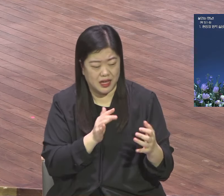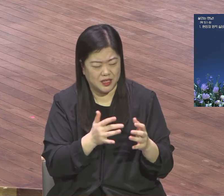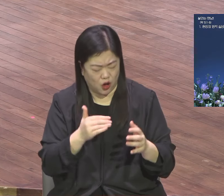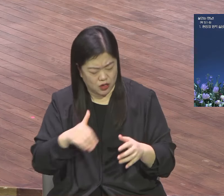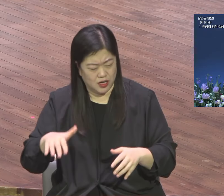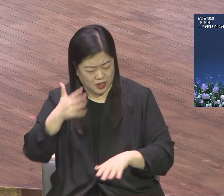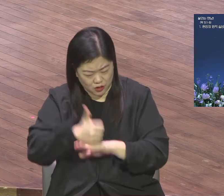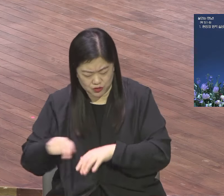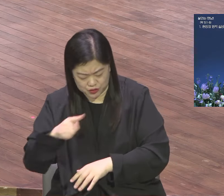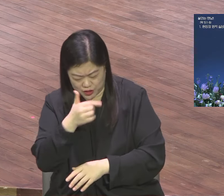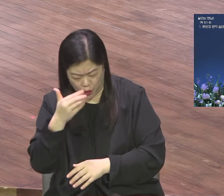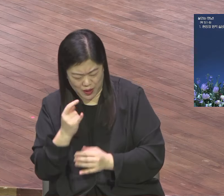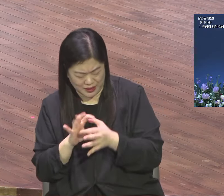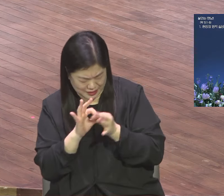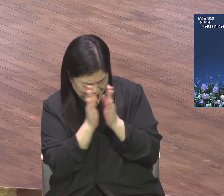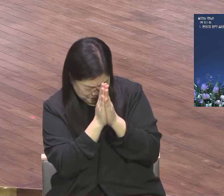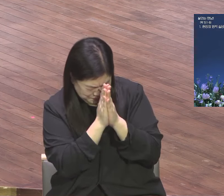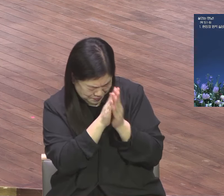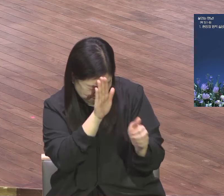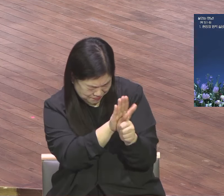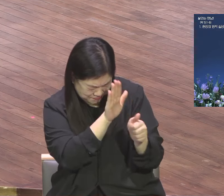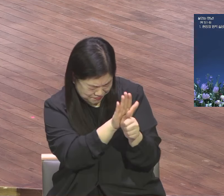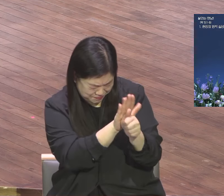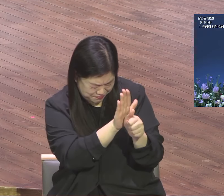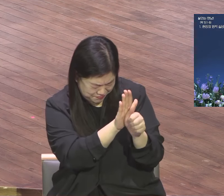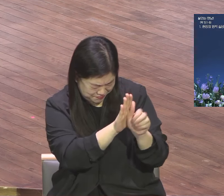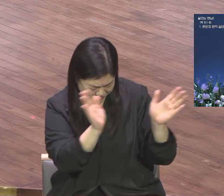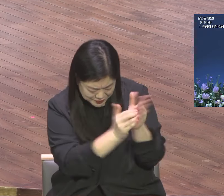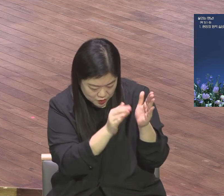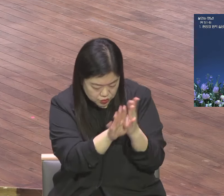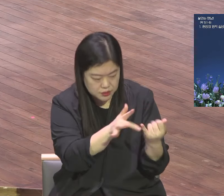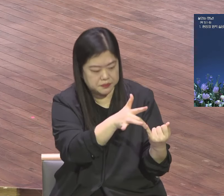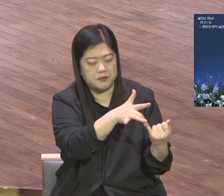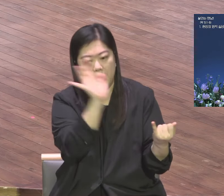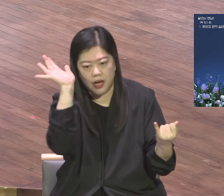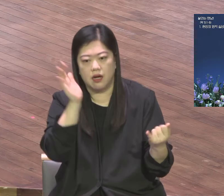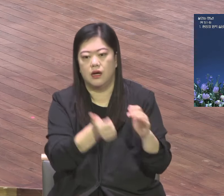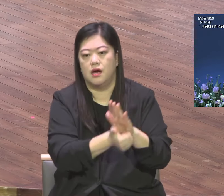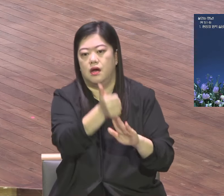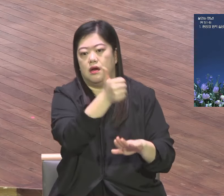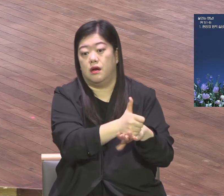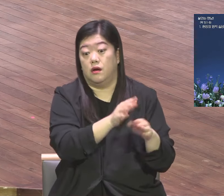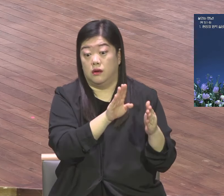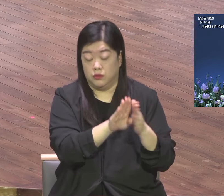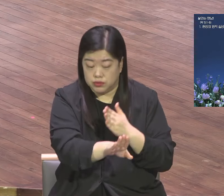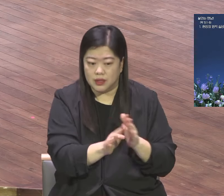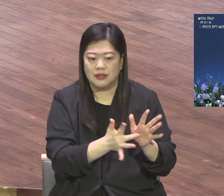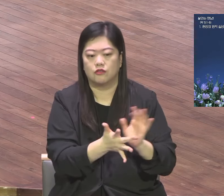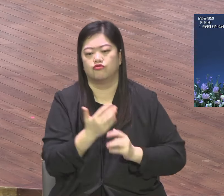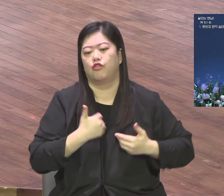강했던지 웬만한 몸이 쇠사슬 최고랑 이 쉽게 끊어버립니다.